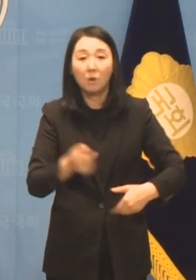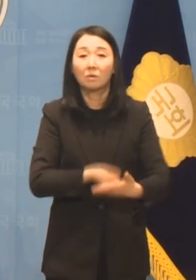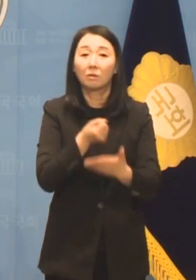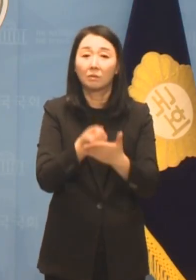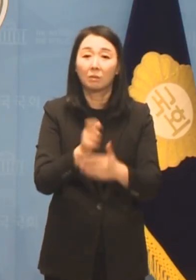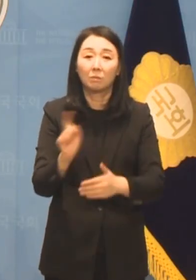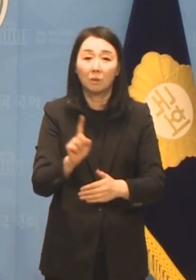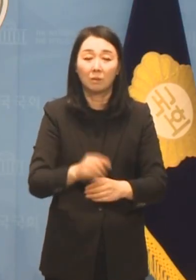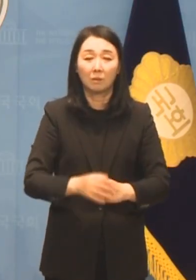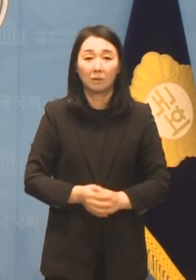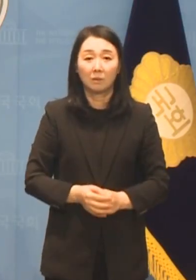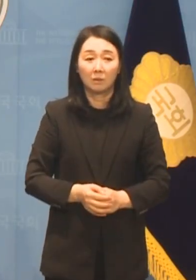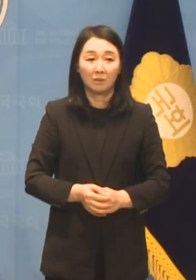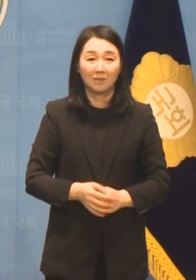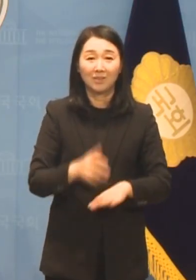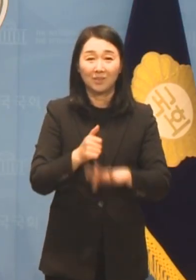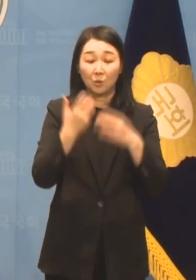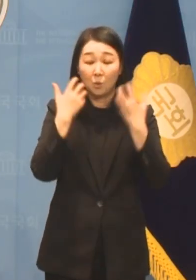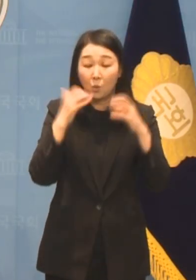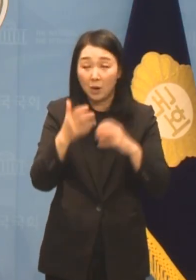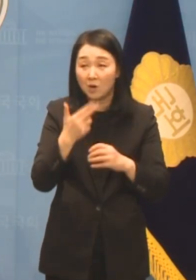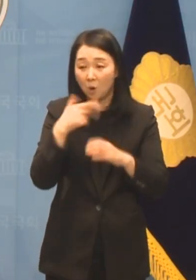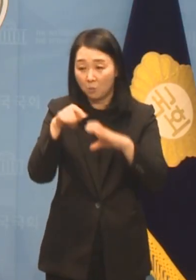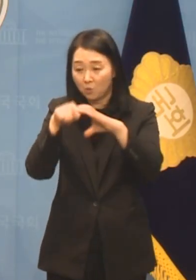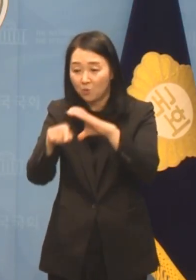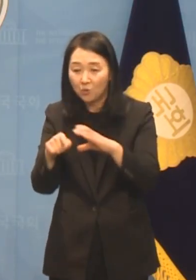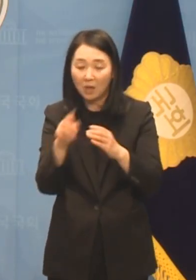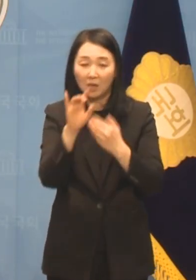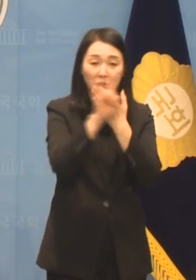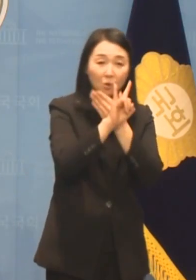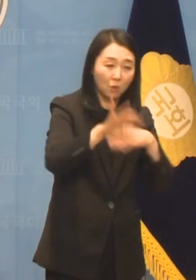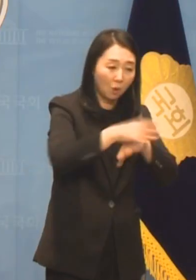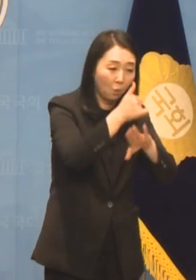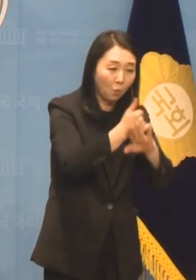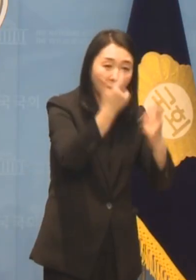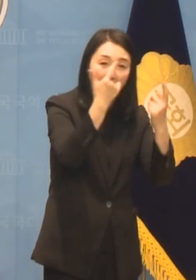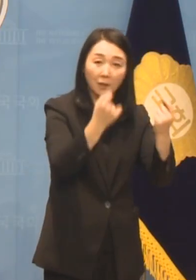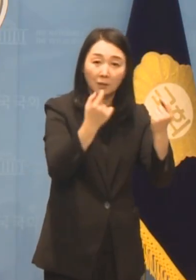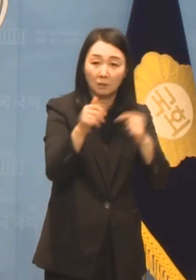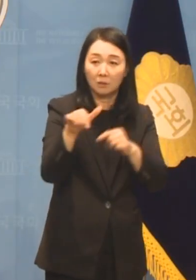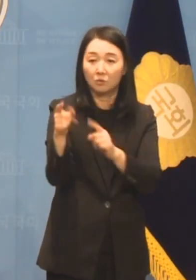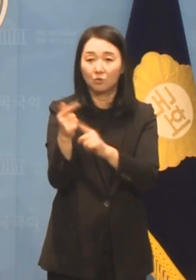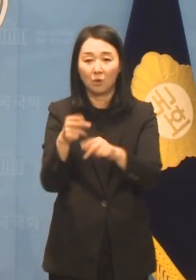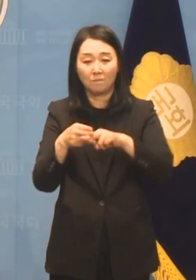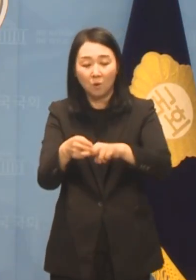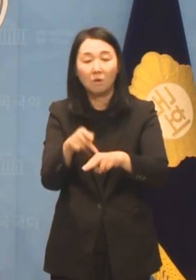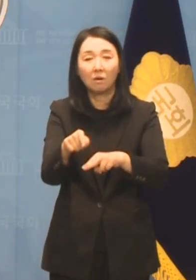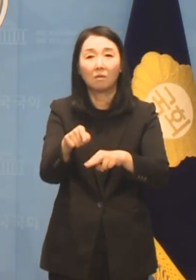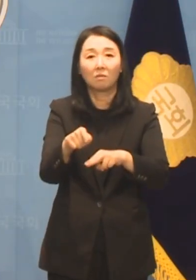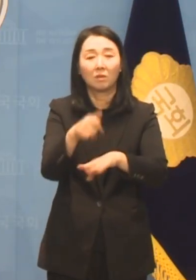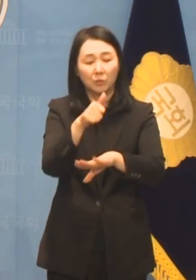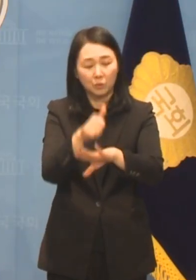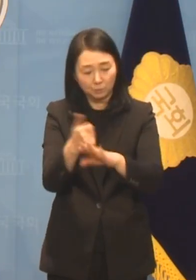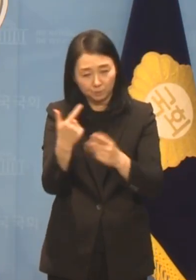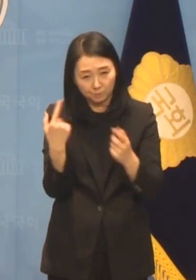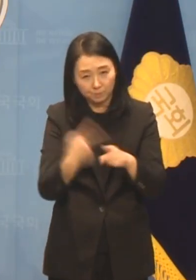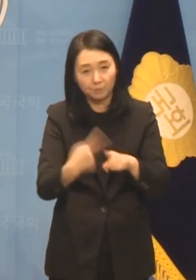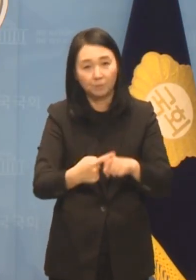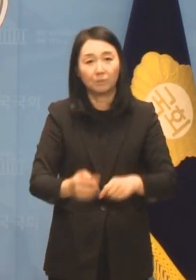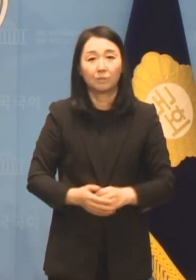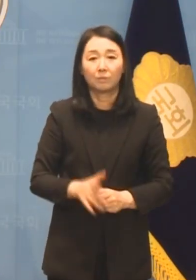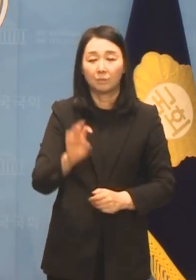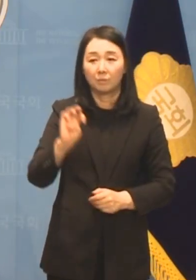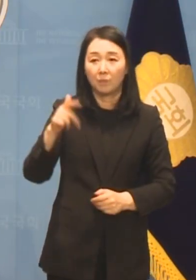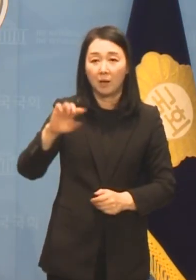결정합니까? 호랑이 없는 굴에 여우가 왕노릇 한다고 최대행의 월권이 그걸 치닫고 있습니다.